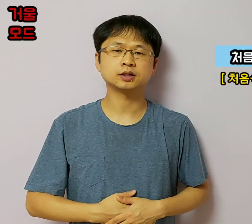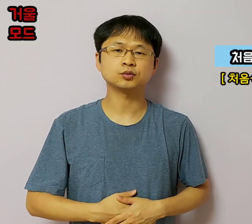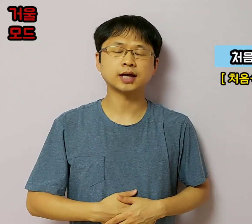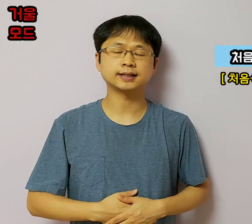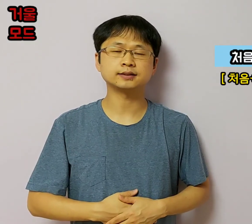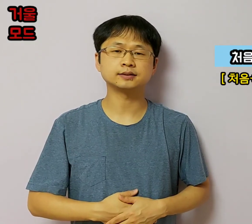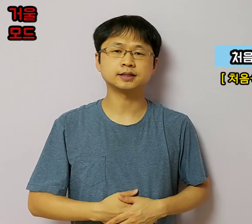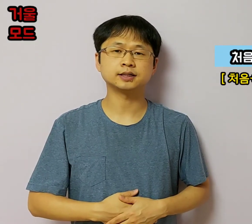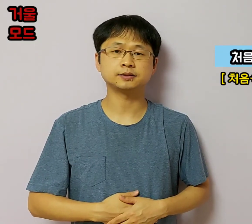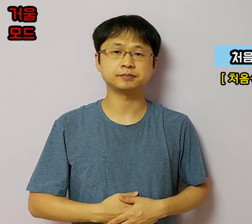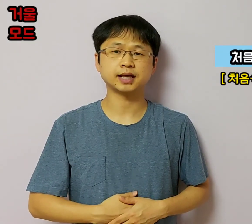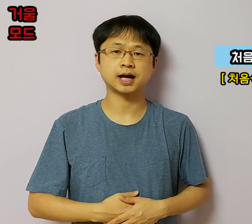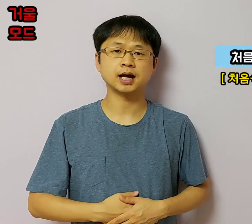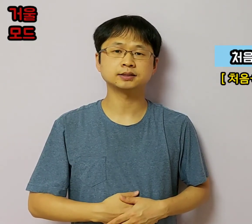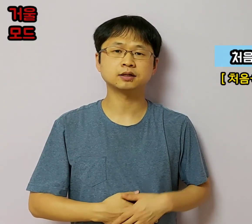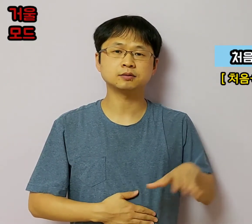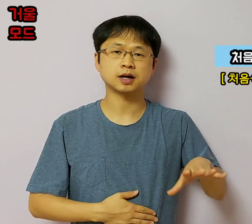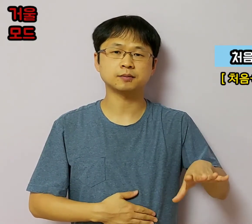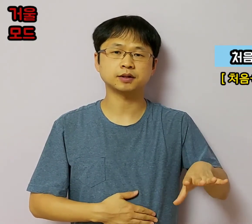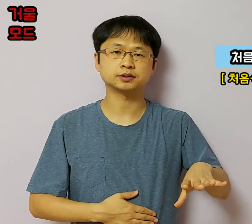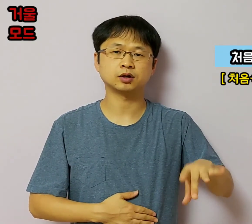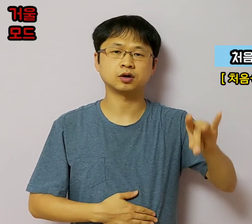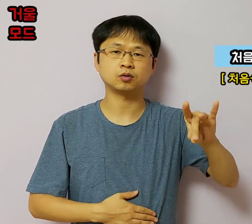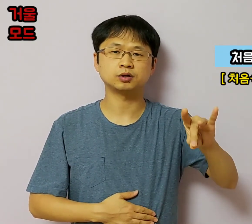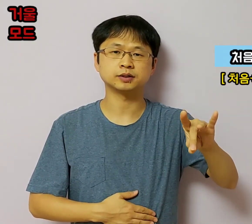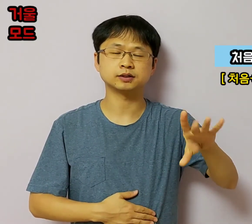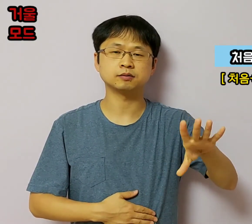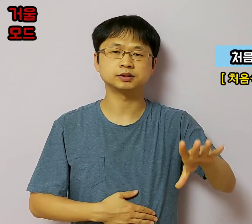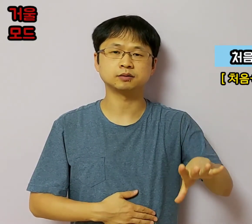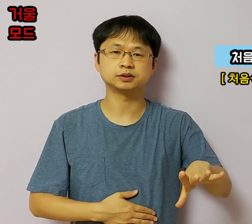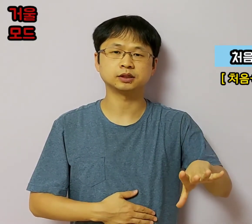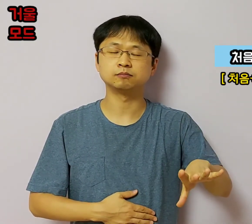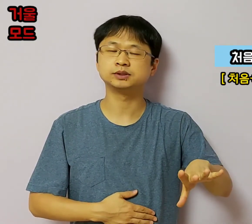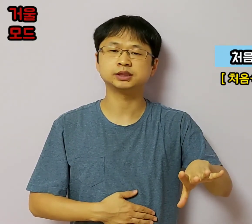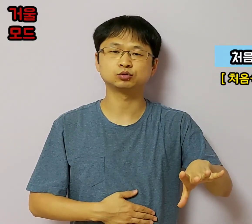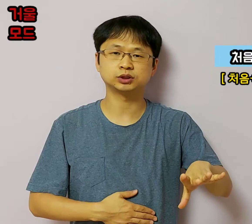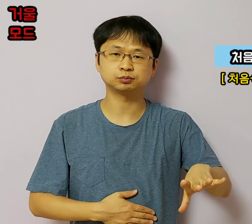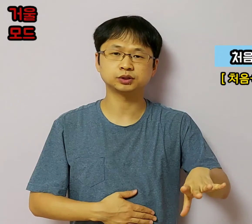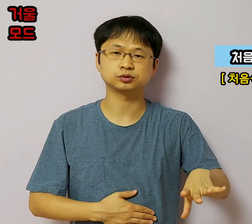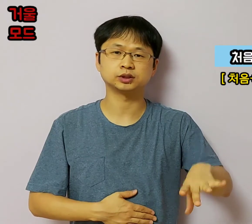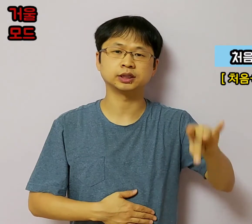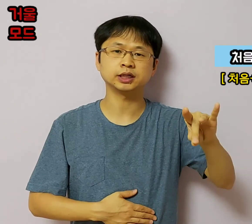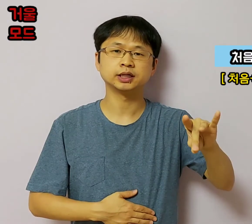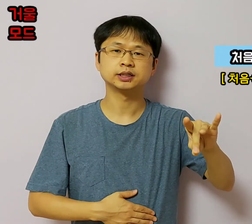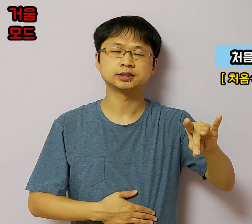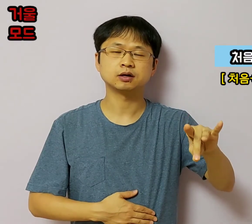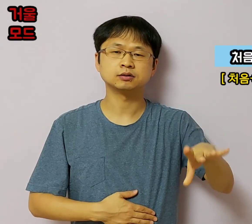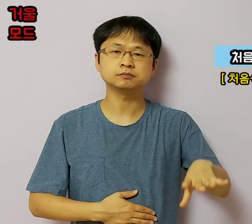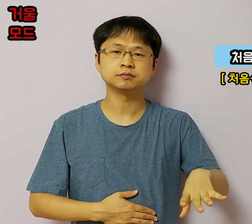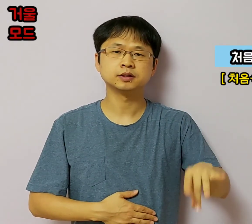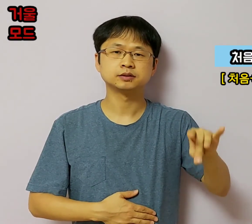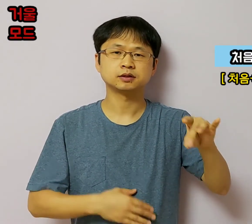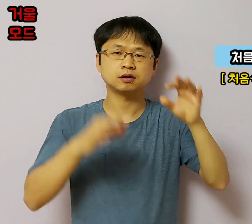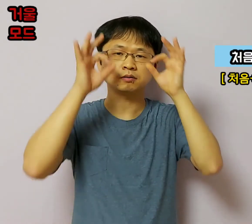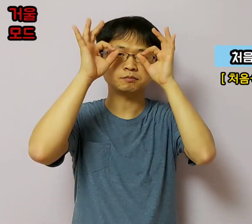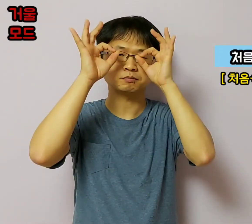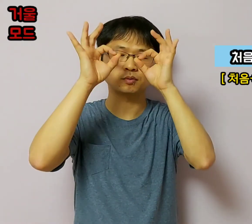그래도 낯익은 길입니다. 처음 아까 배웠죠. 올리면서 엄지 중지 붙여주기. 처음